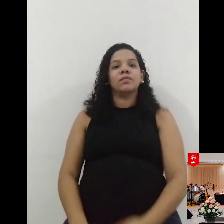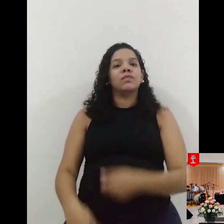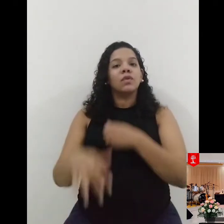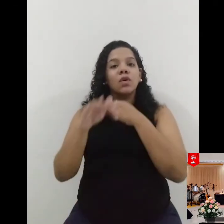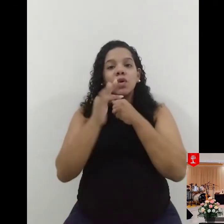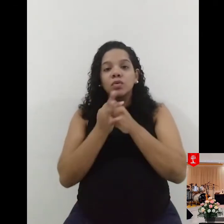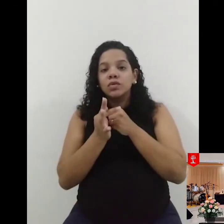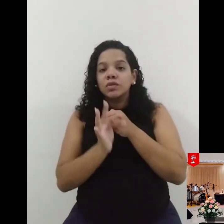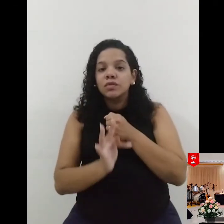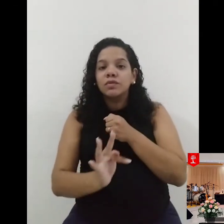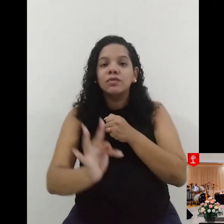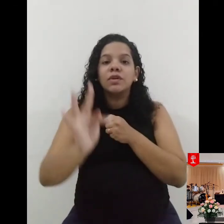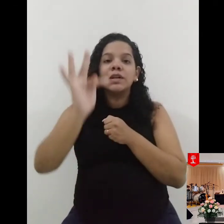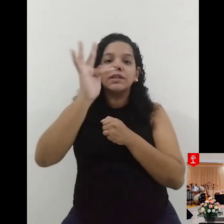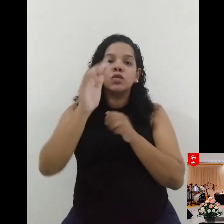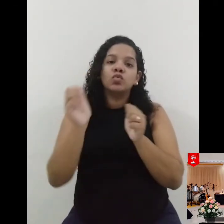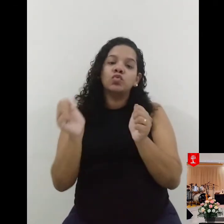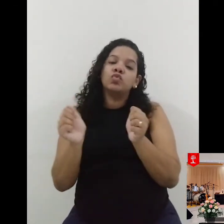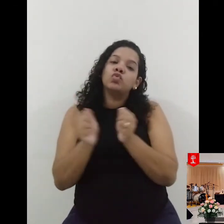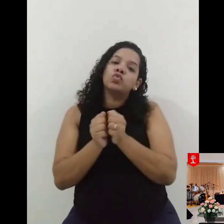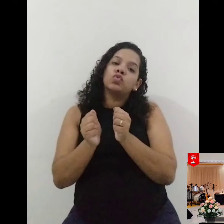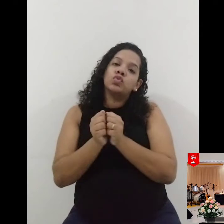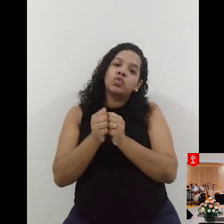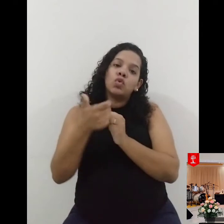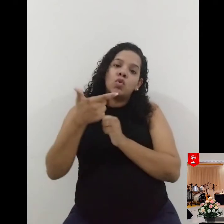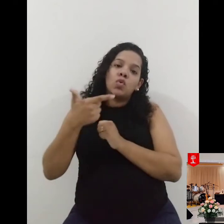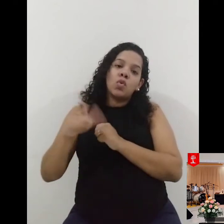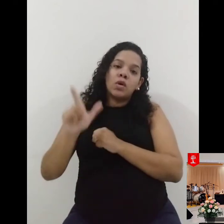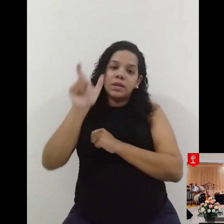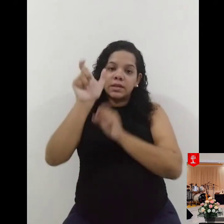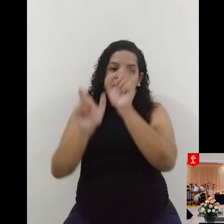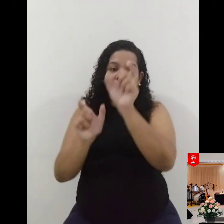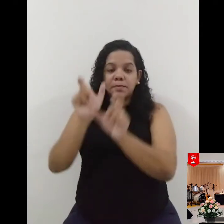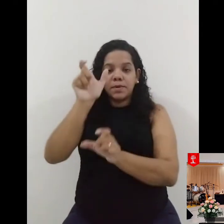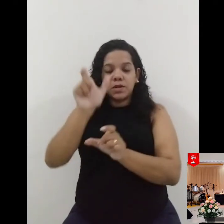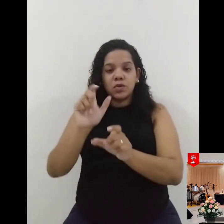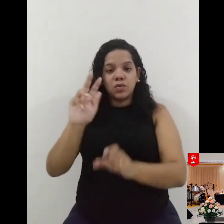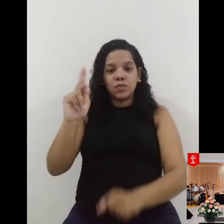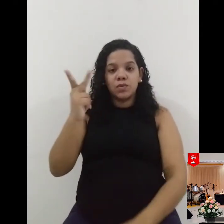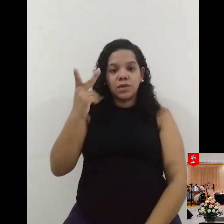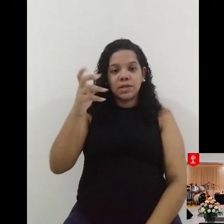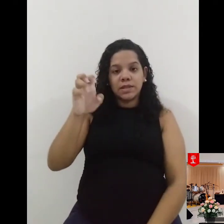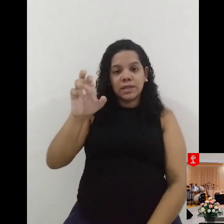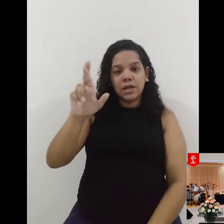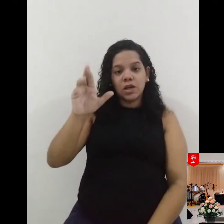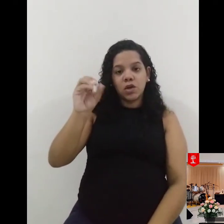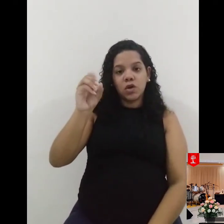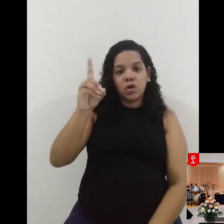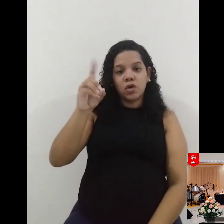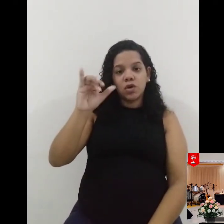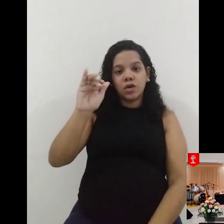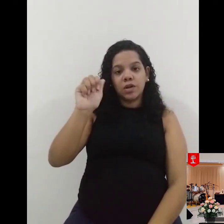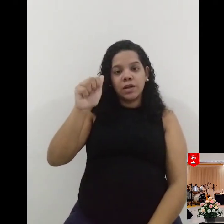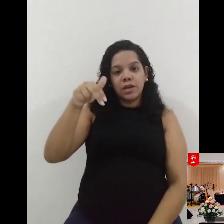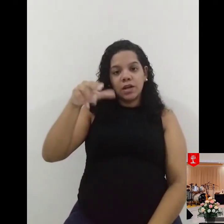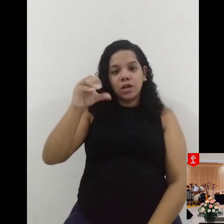César? Aí Jesus pega a moeda, mostra a finge que é de